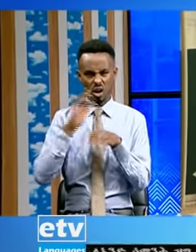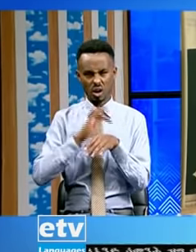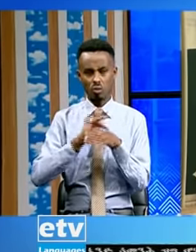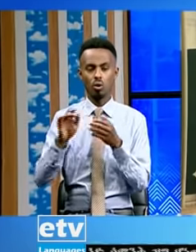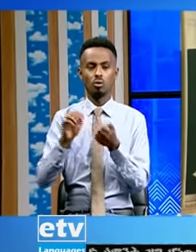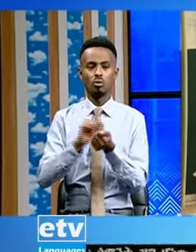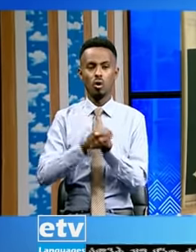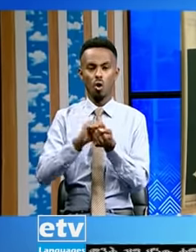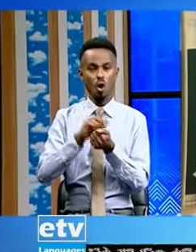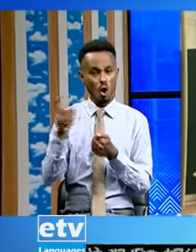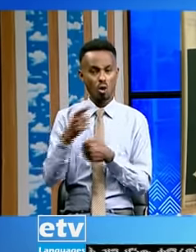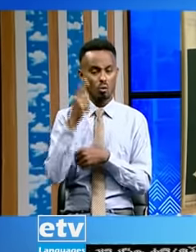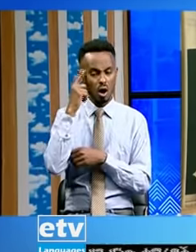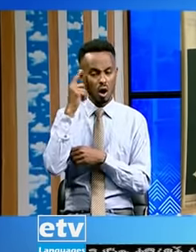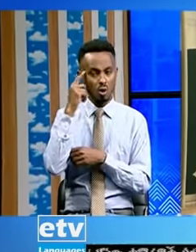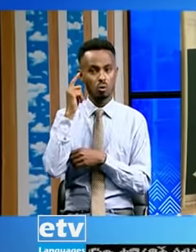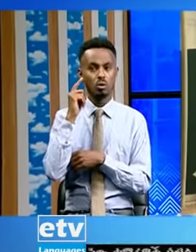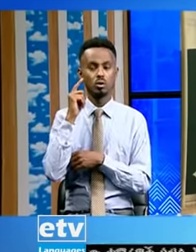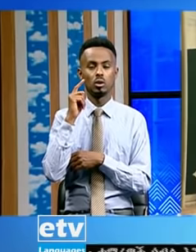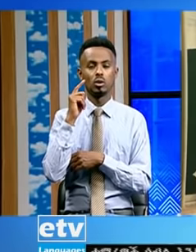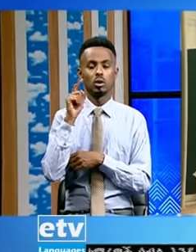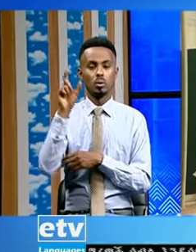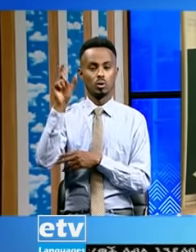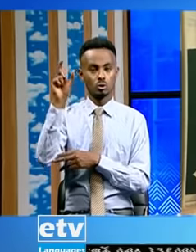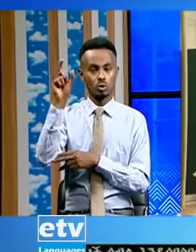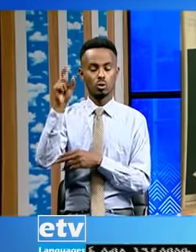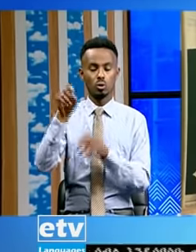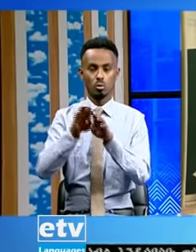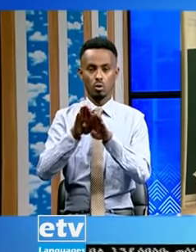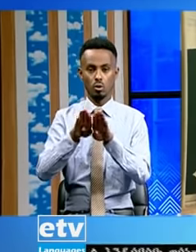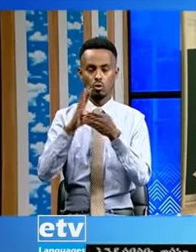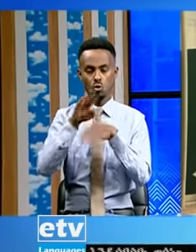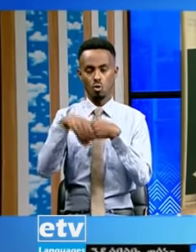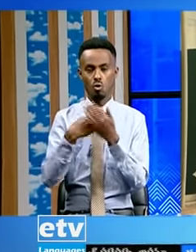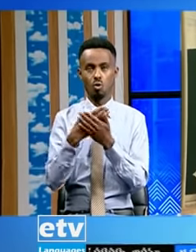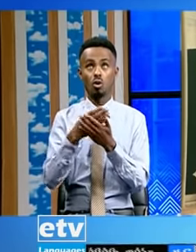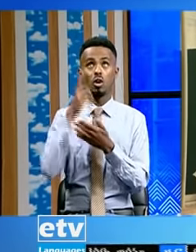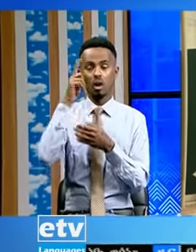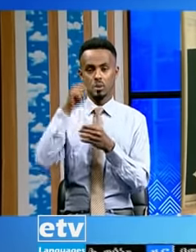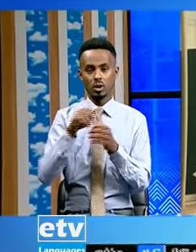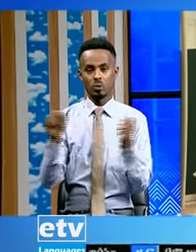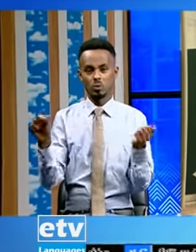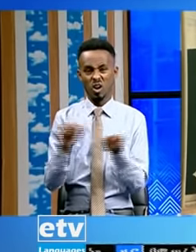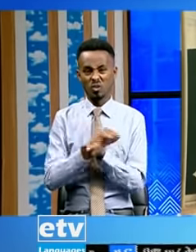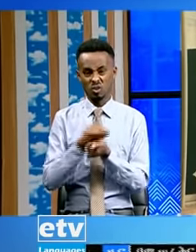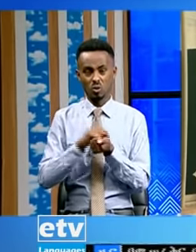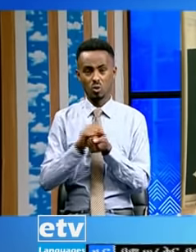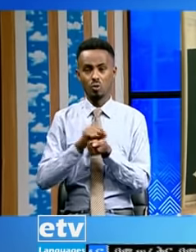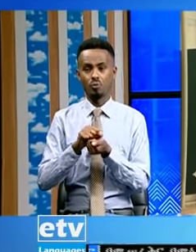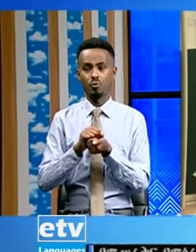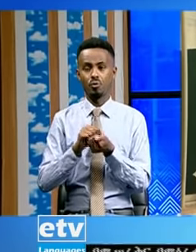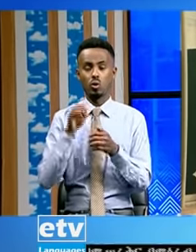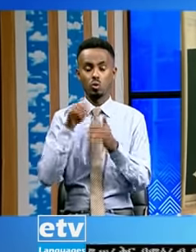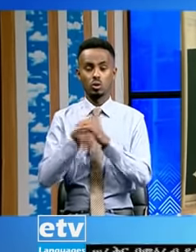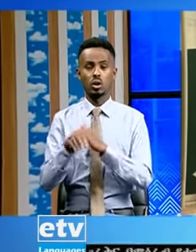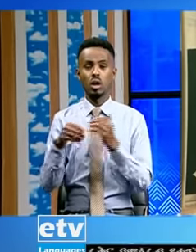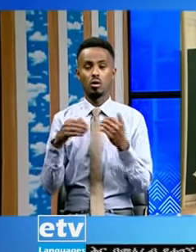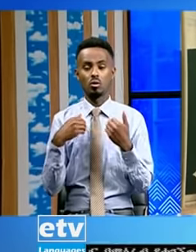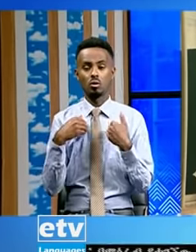ብሎ ሁሉም መስኮቱም በርም ሁሉም ከላይ ከታችም ፈርሶ ውስጥ